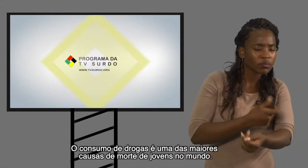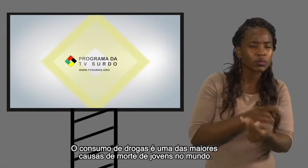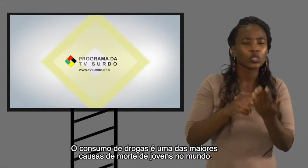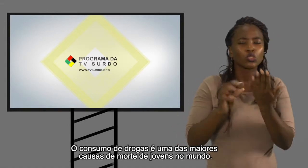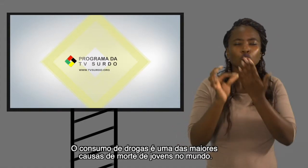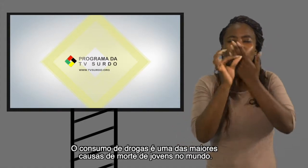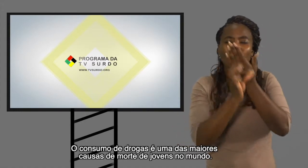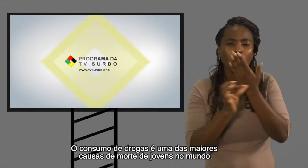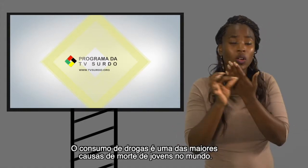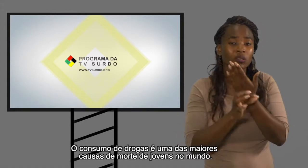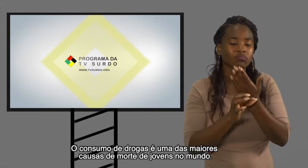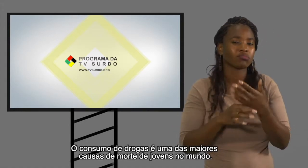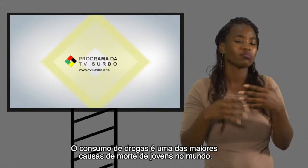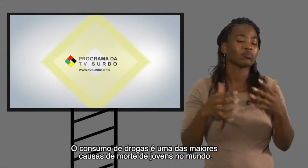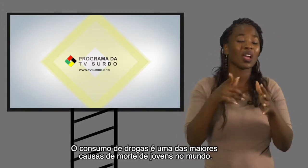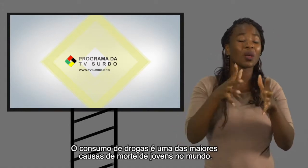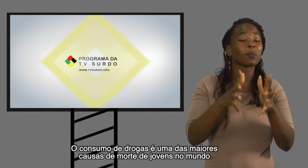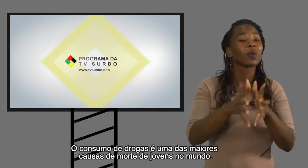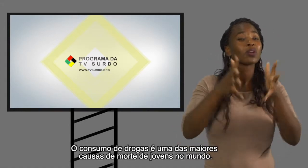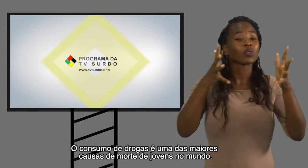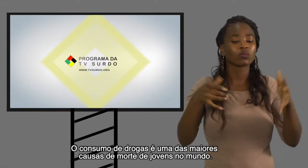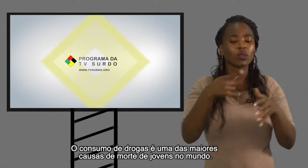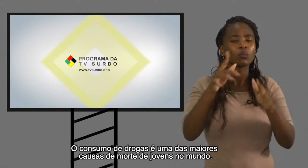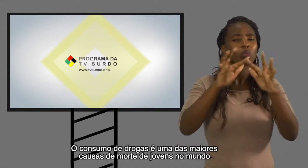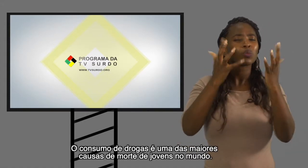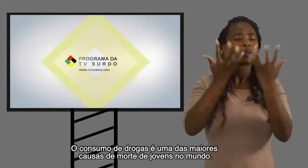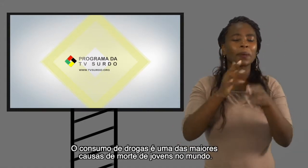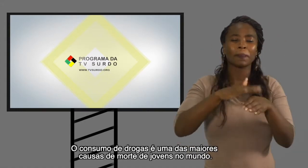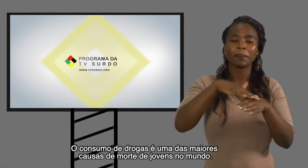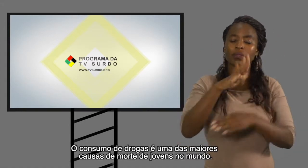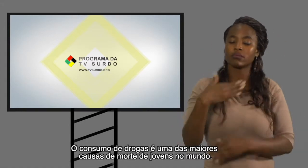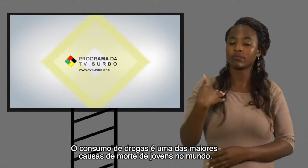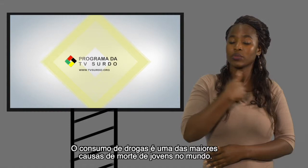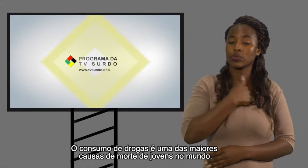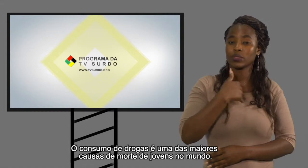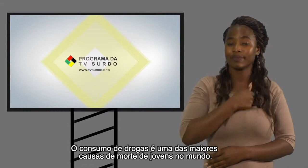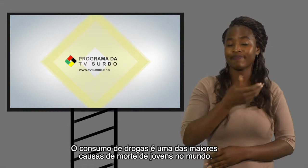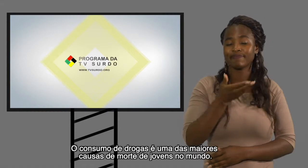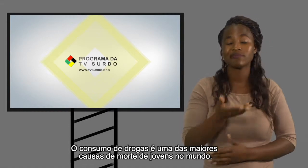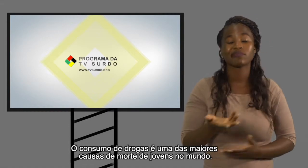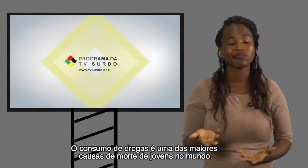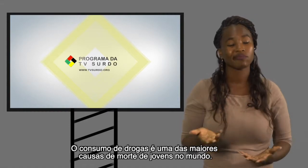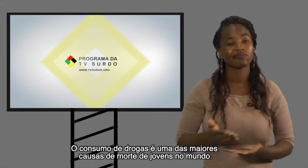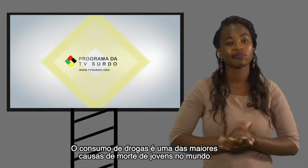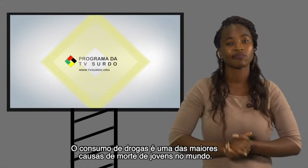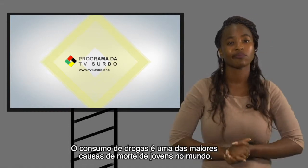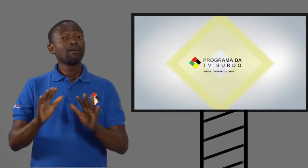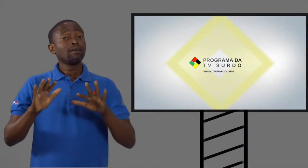O consumo de drogas é uma das maiores causas de morte de jovens no mundo.